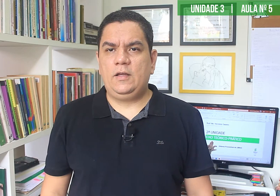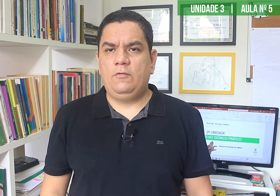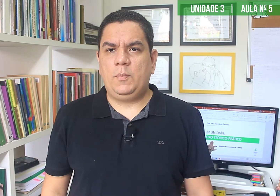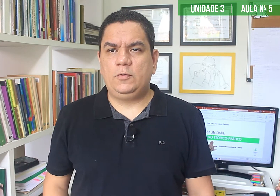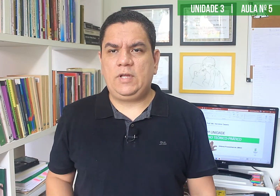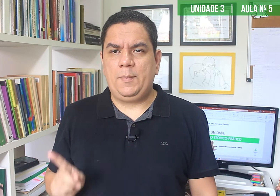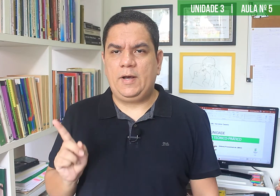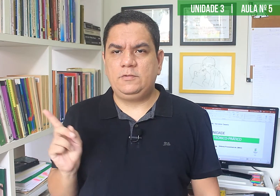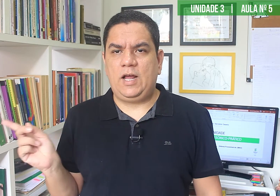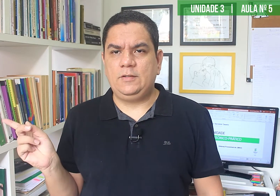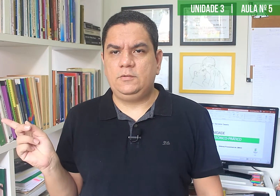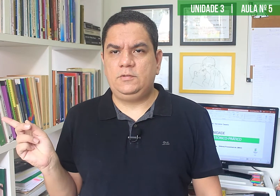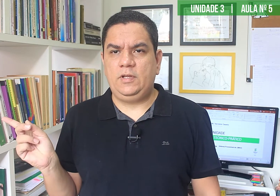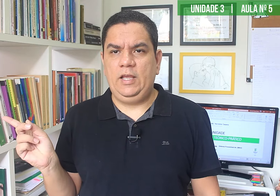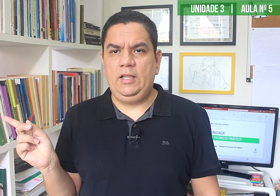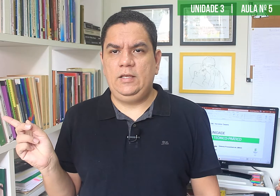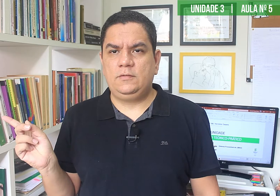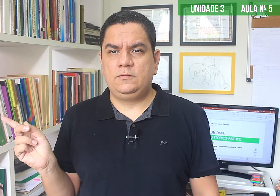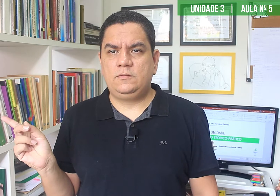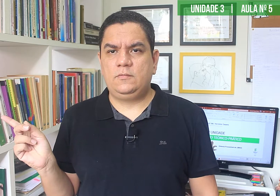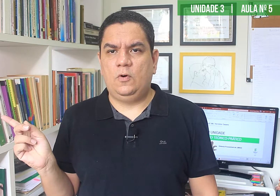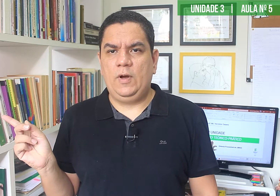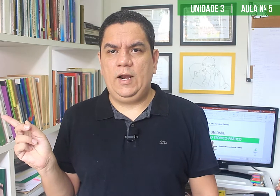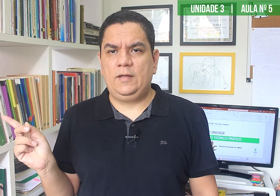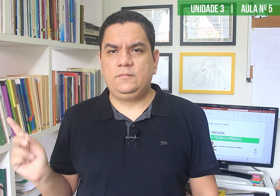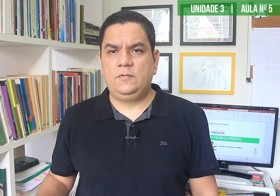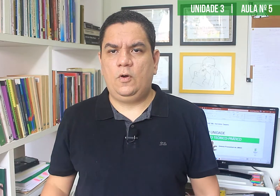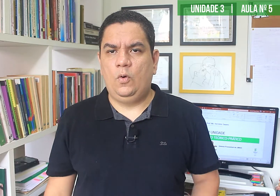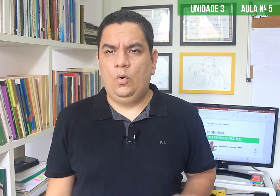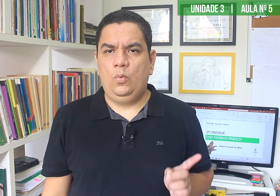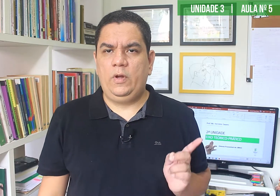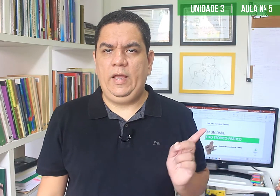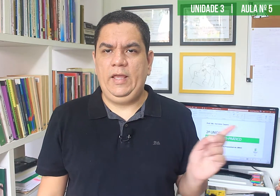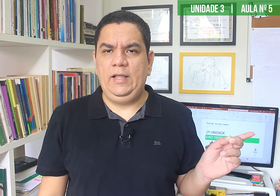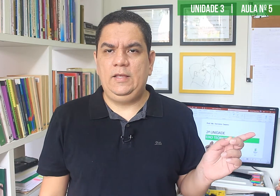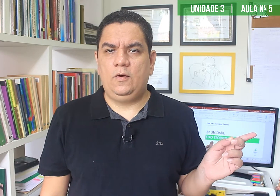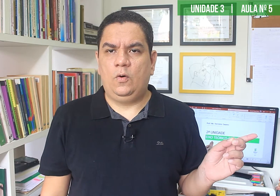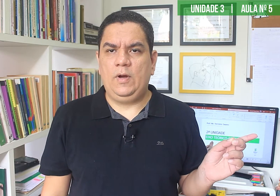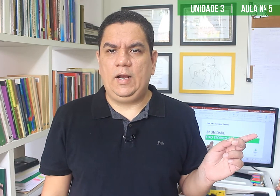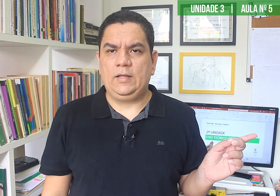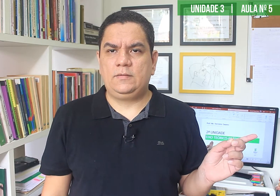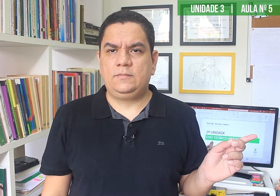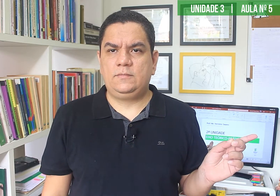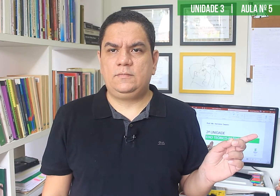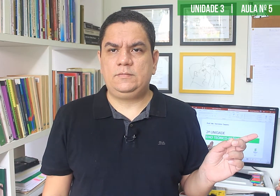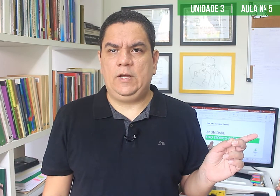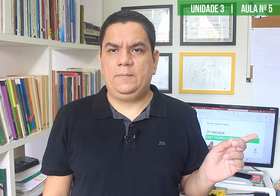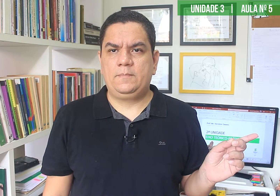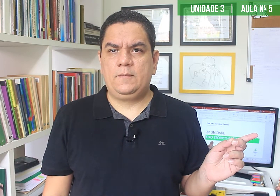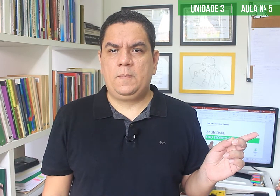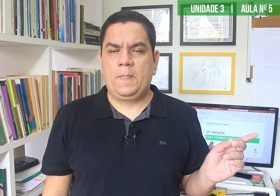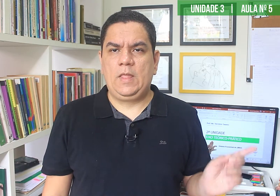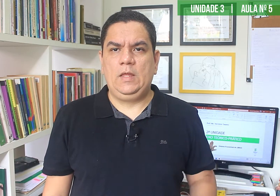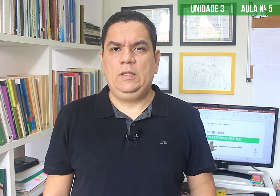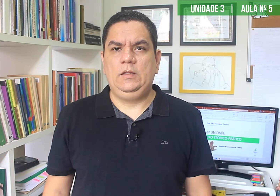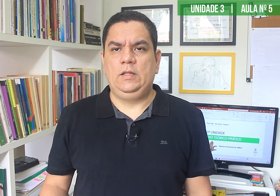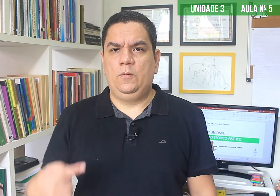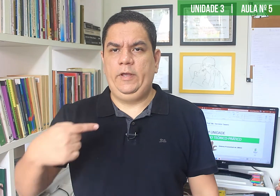vou apontar para os lados. Ele ou ela, ou ele ou ela, tá? Então,